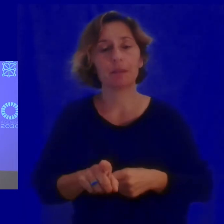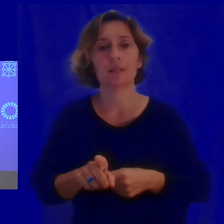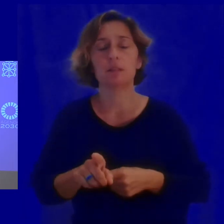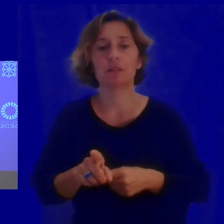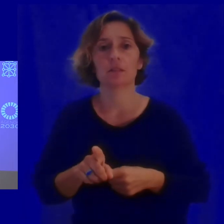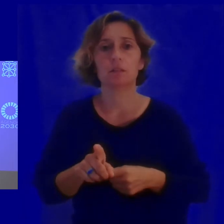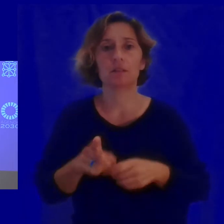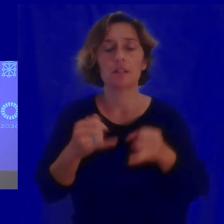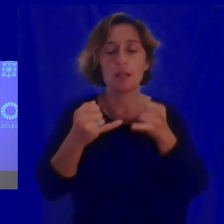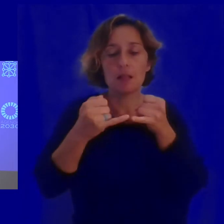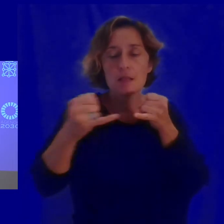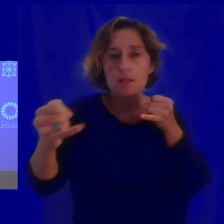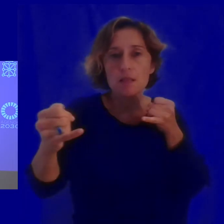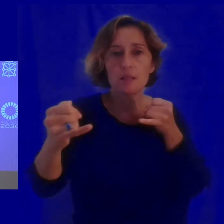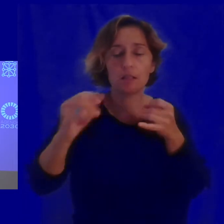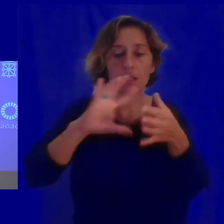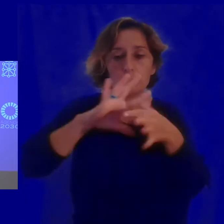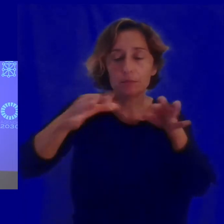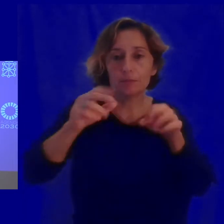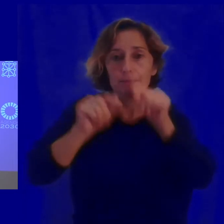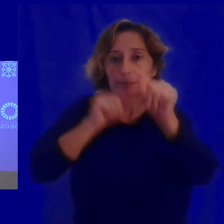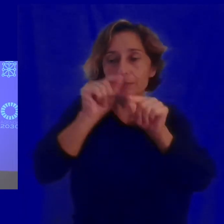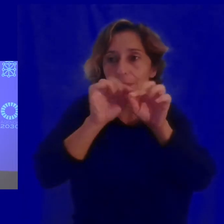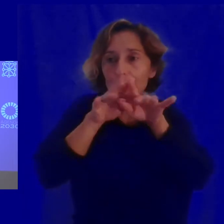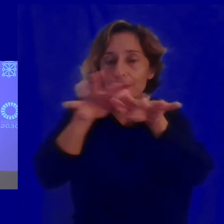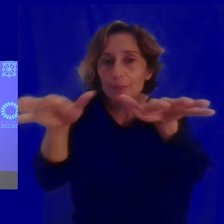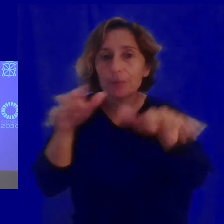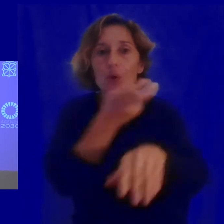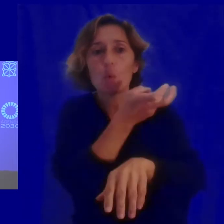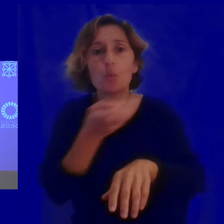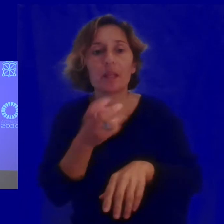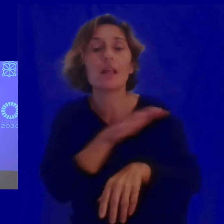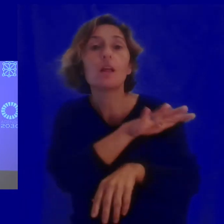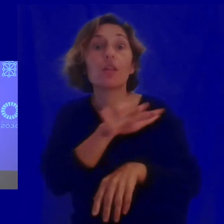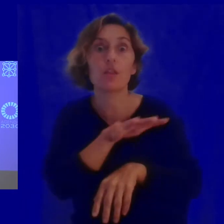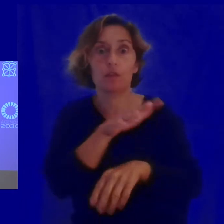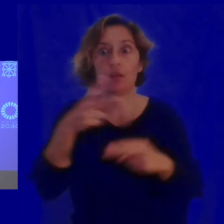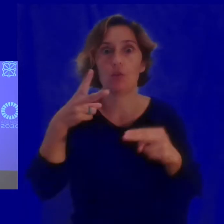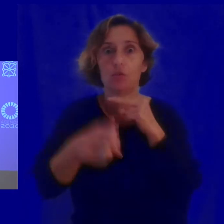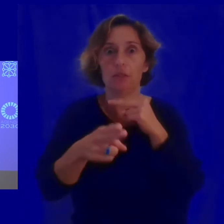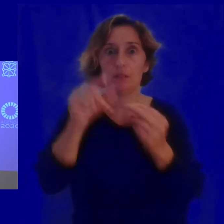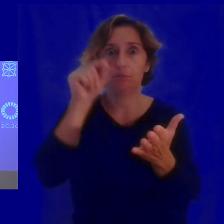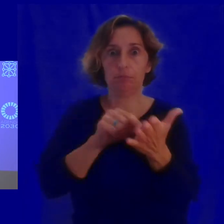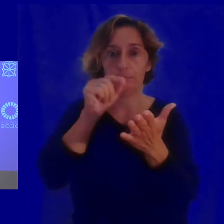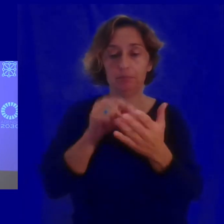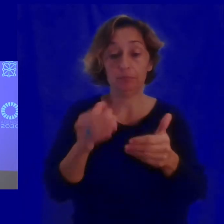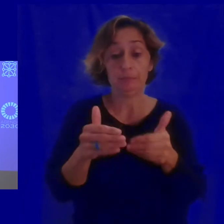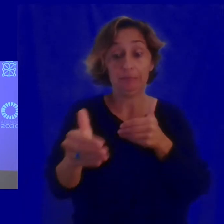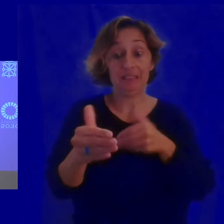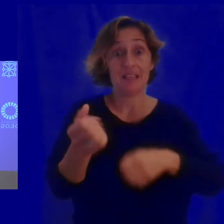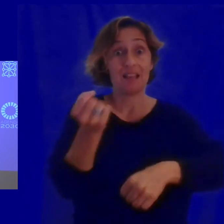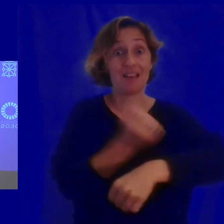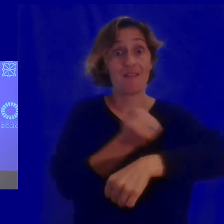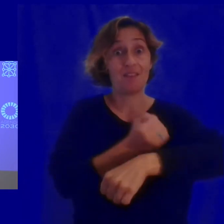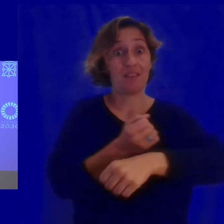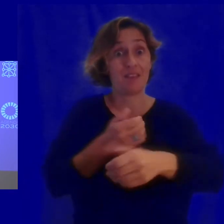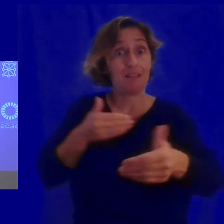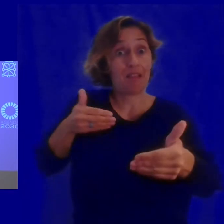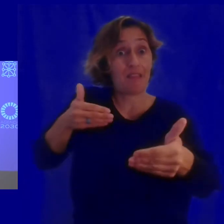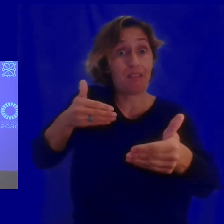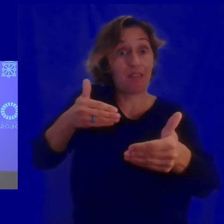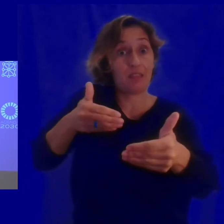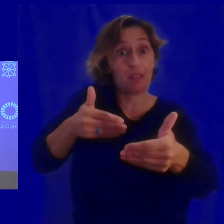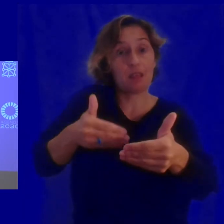y cortar rápidamente la cadena de contagios. Como comentaba antes, vamos a unas Navidades diferentes. Tenemos que